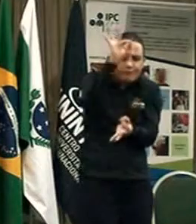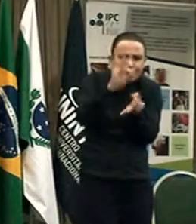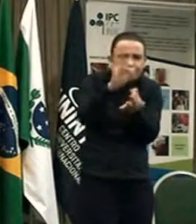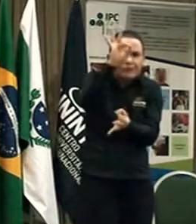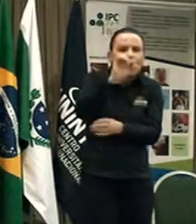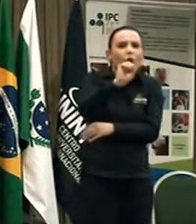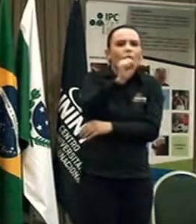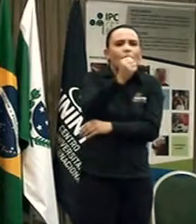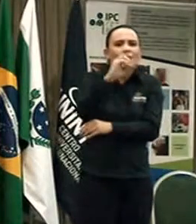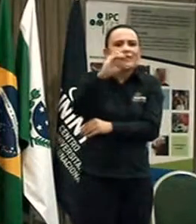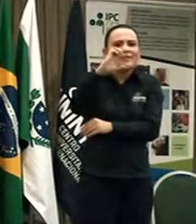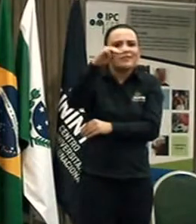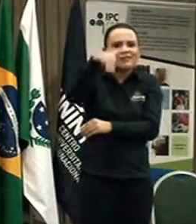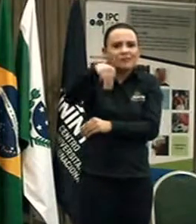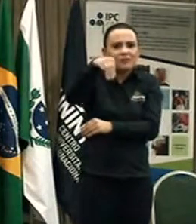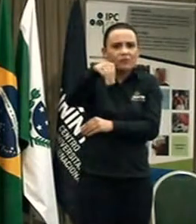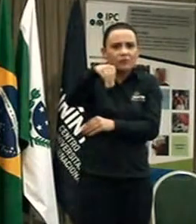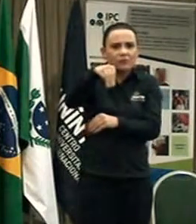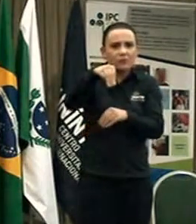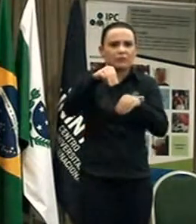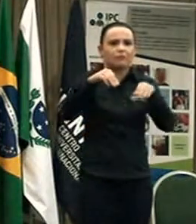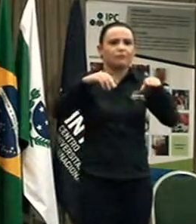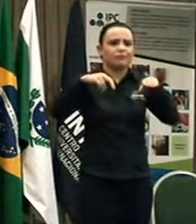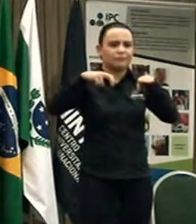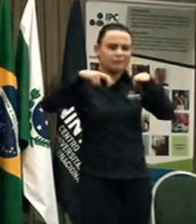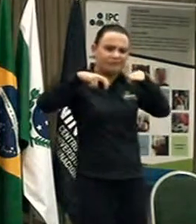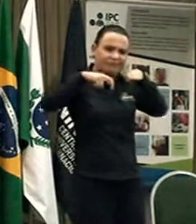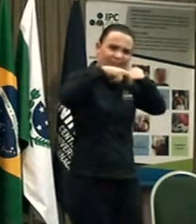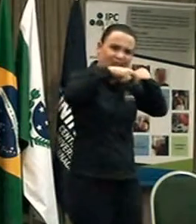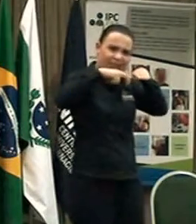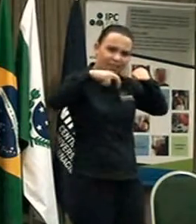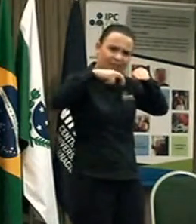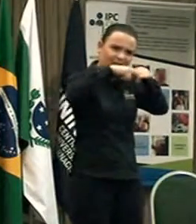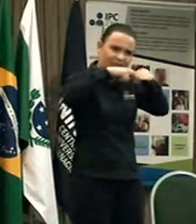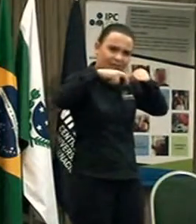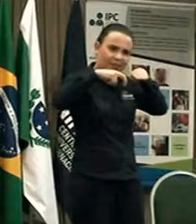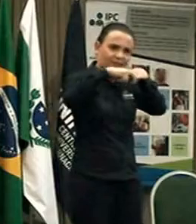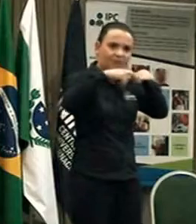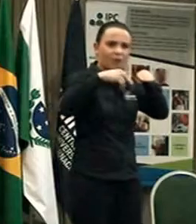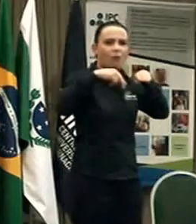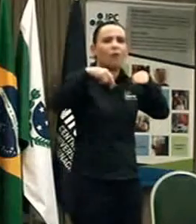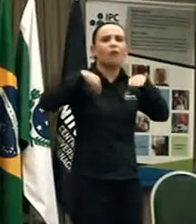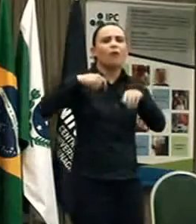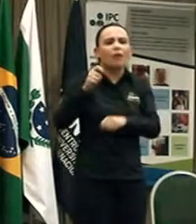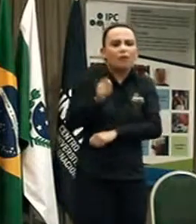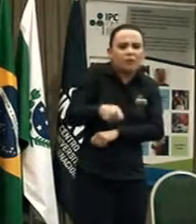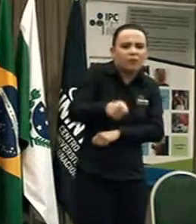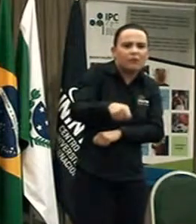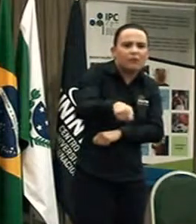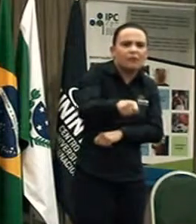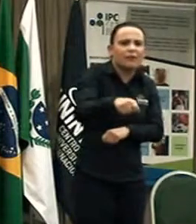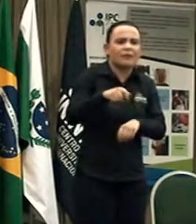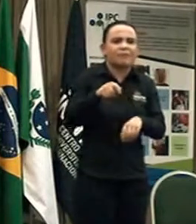Mas o trecho era de 2 quadras, foi feito em uma quadra. A outra quadra continuou com